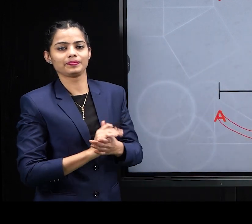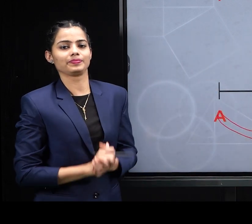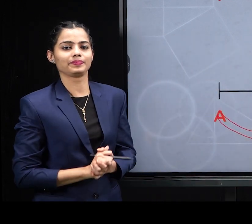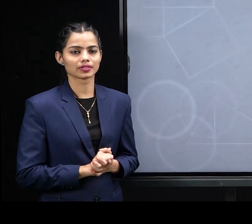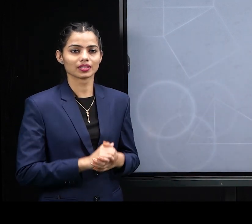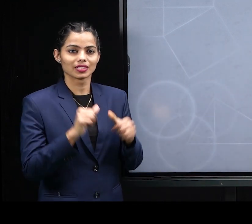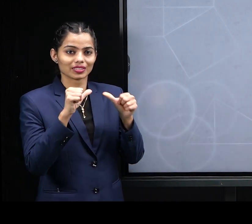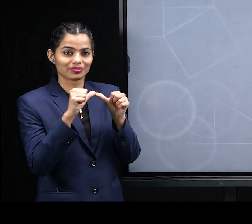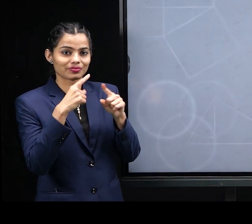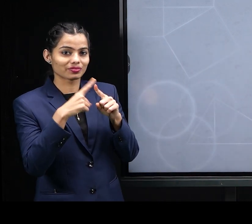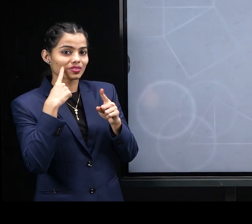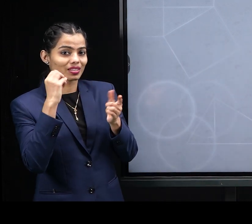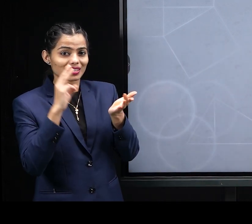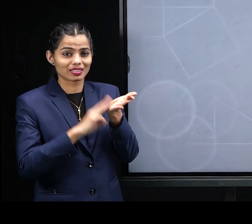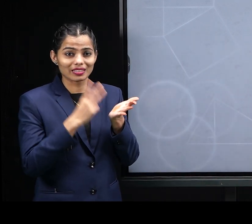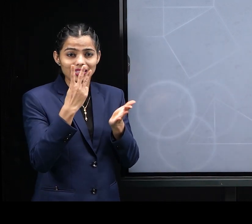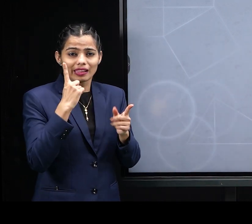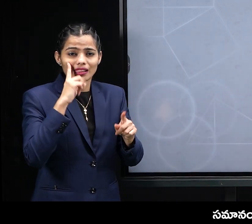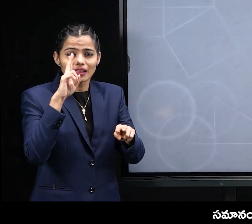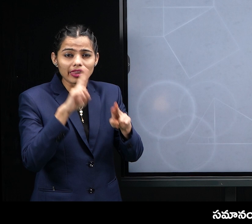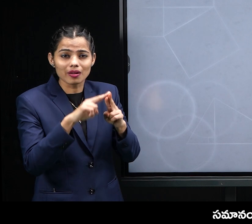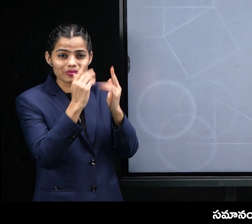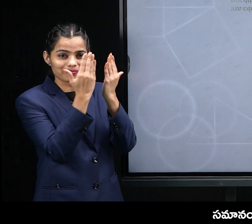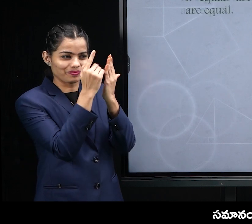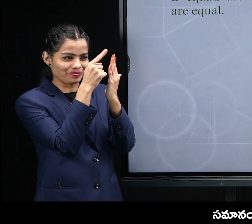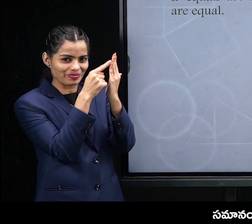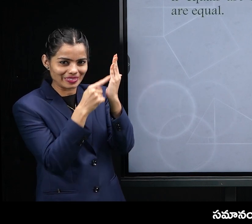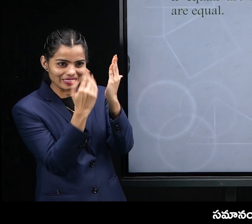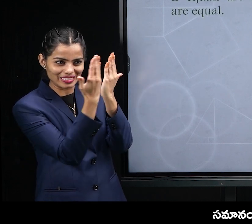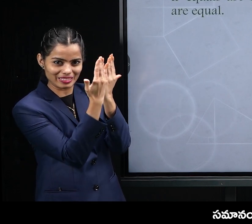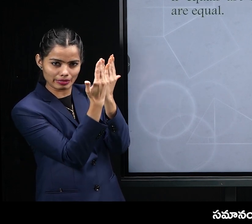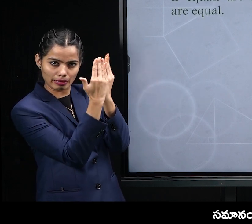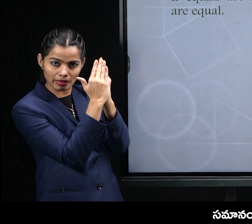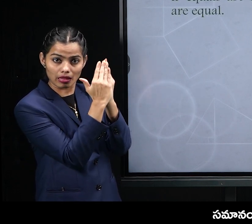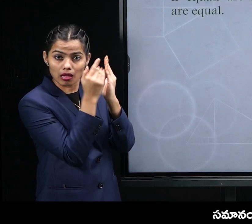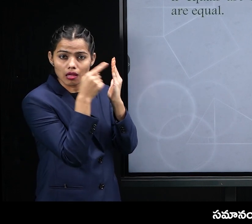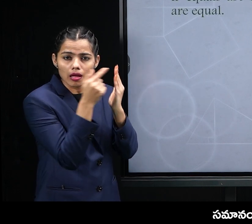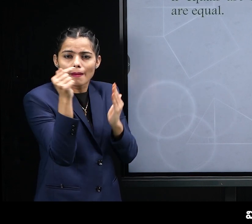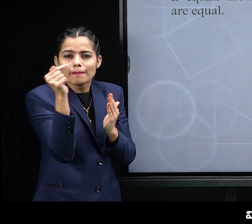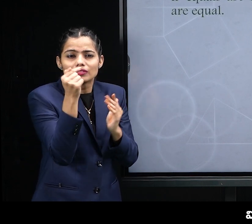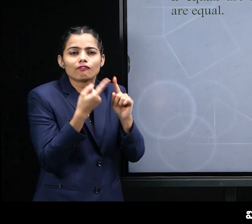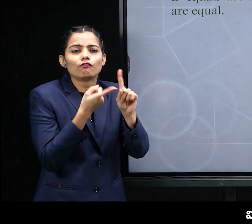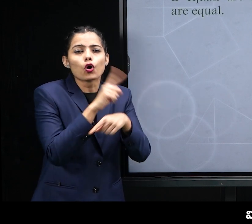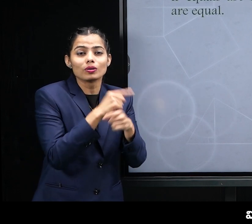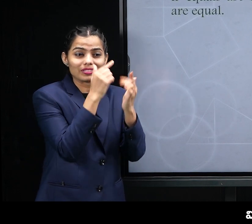సూత్రం మూడు సమానుమ్నుండి సమానుం తీసి వేస్తే మీగిలినవి సమానం